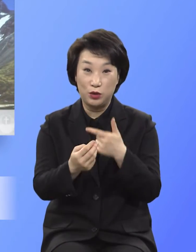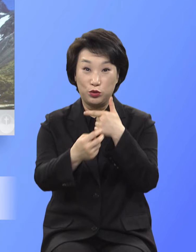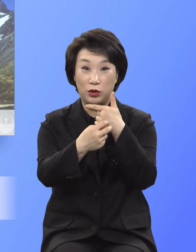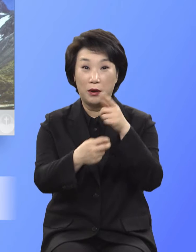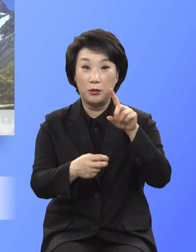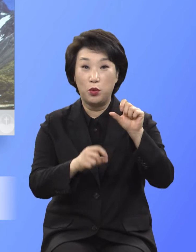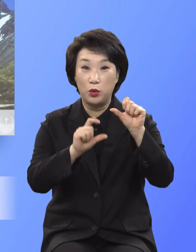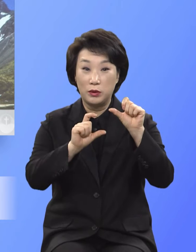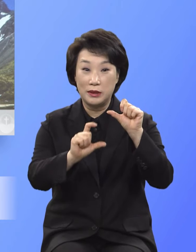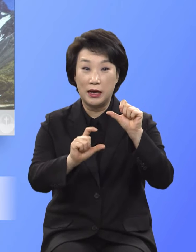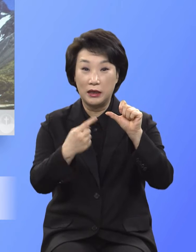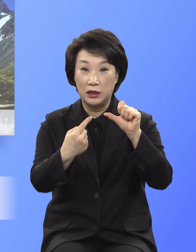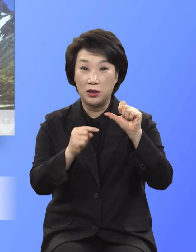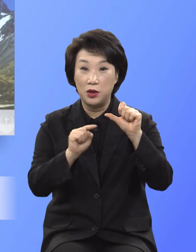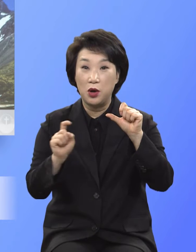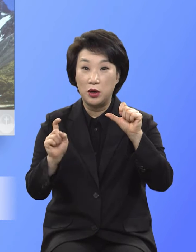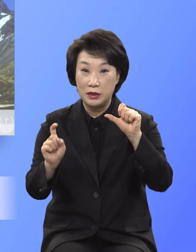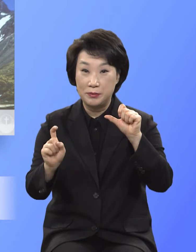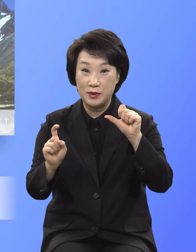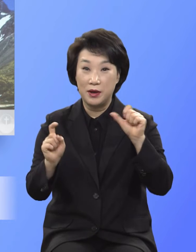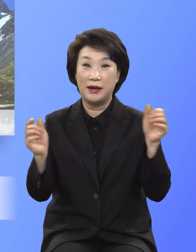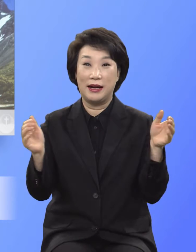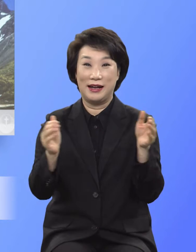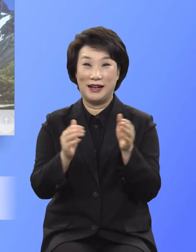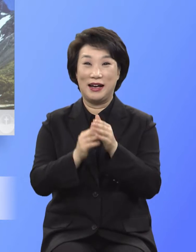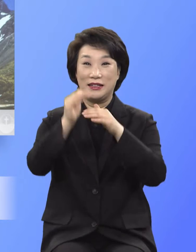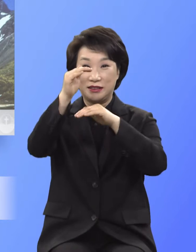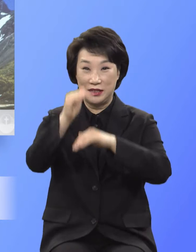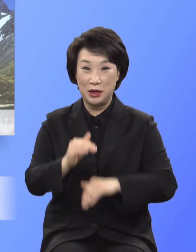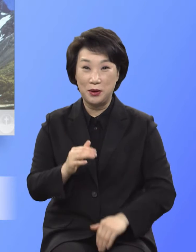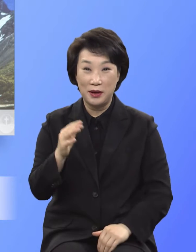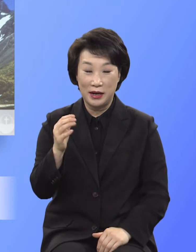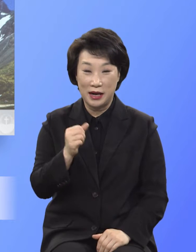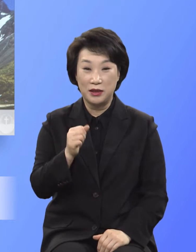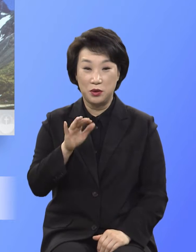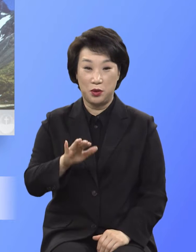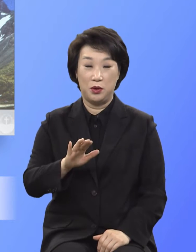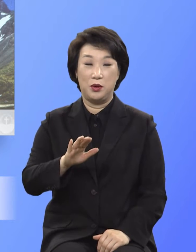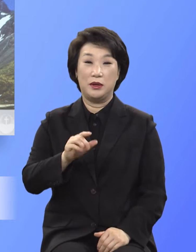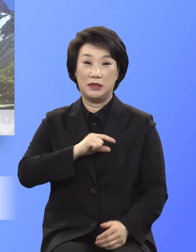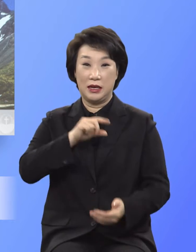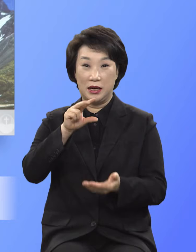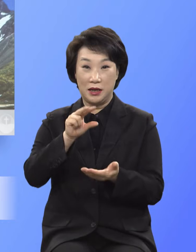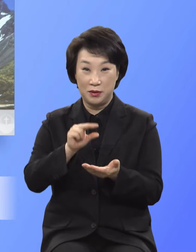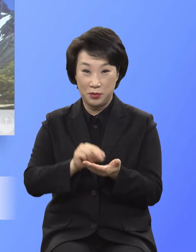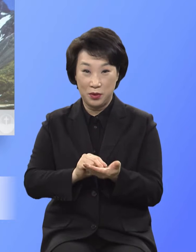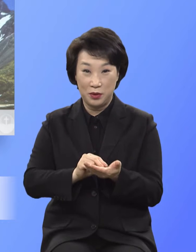15장 1절로 10절의 본문의 말씀을 중심으로